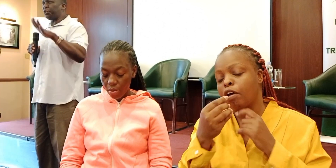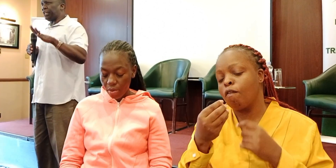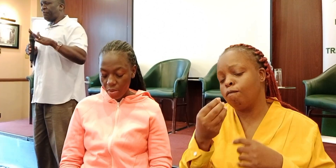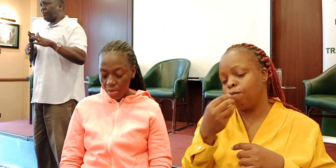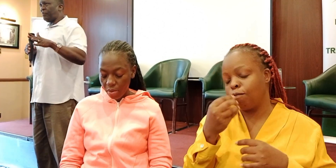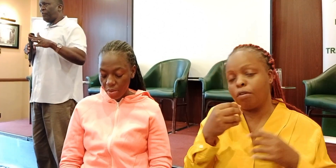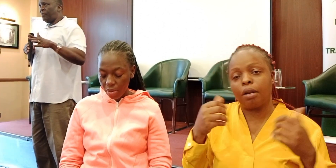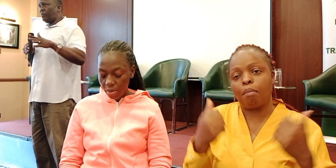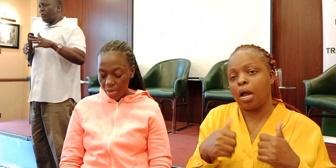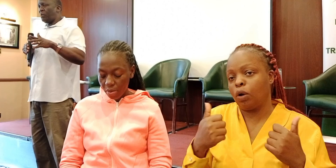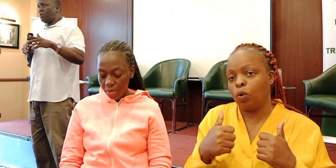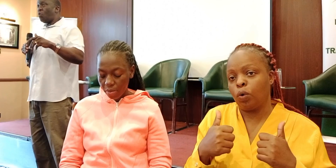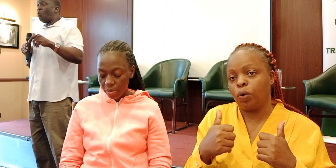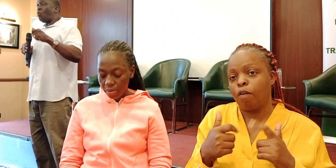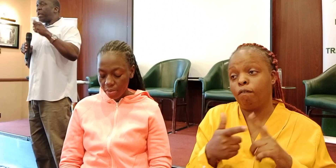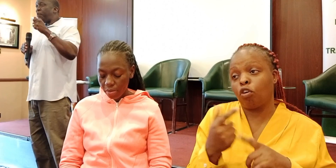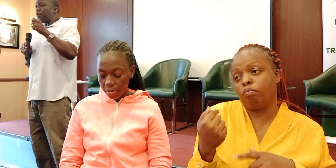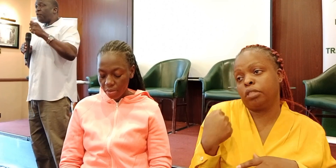Isitoshe,